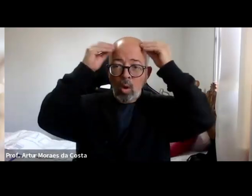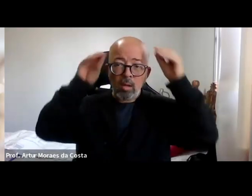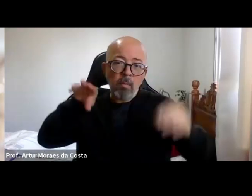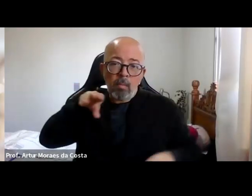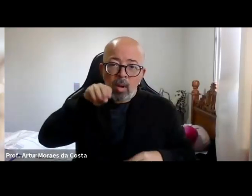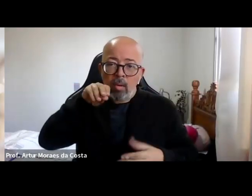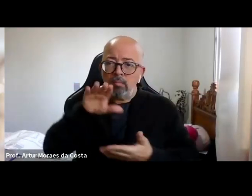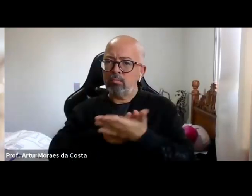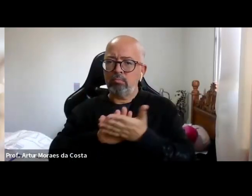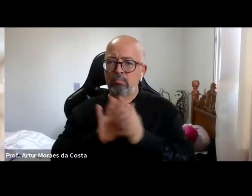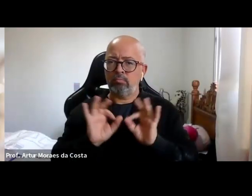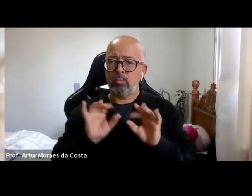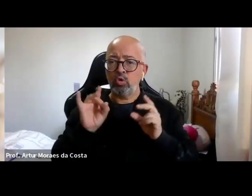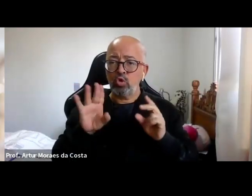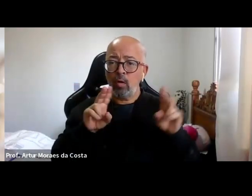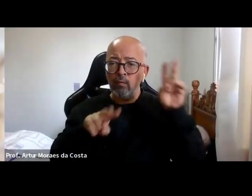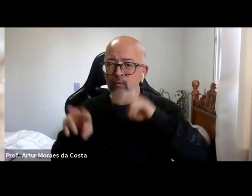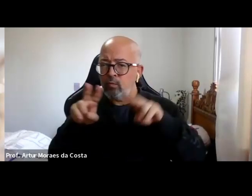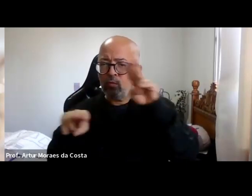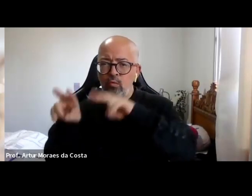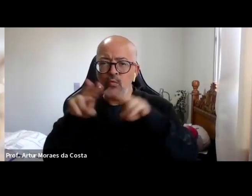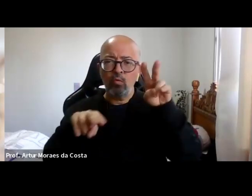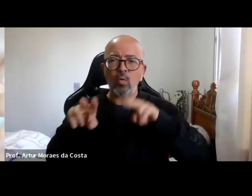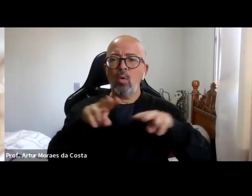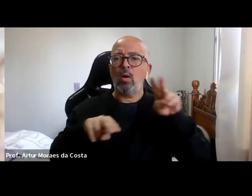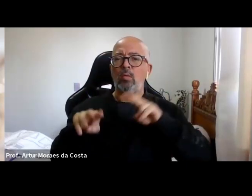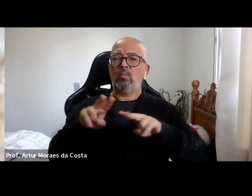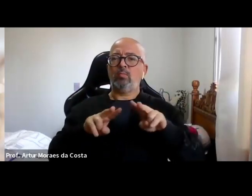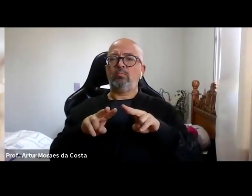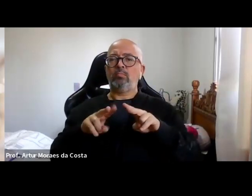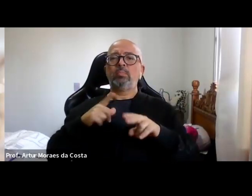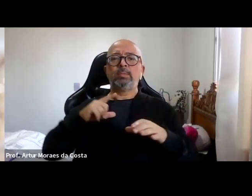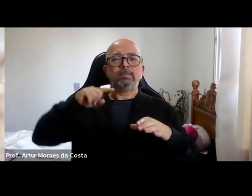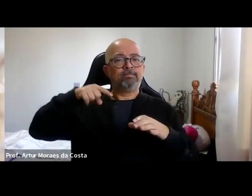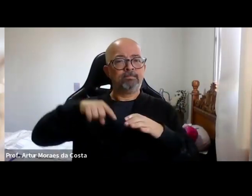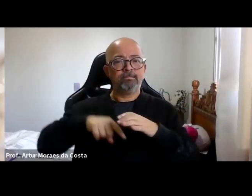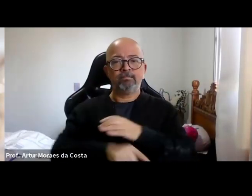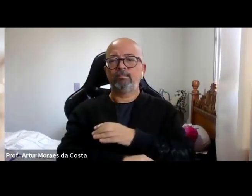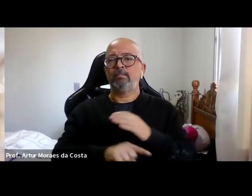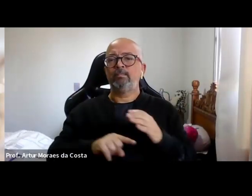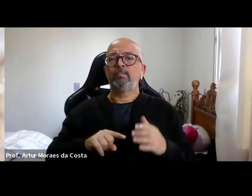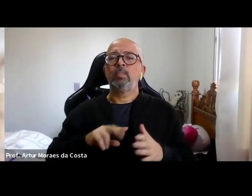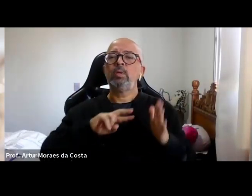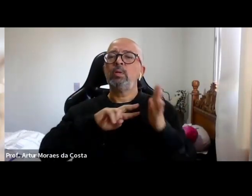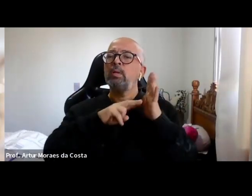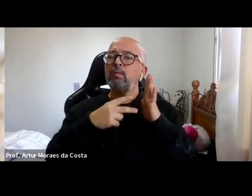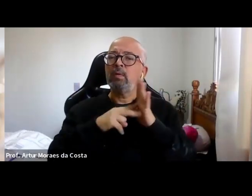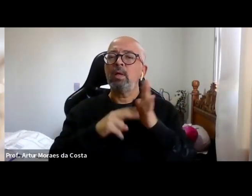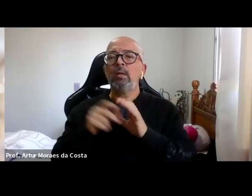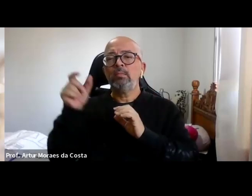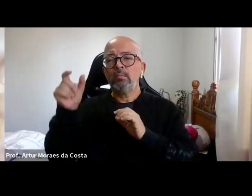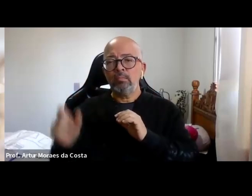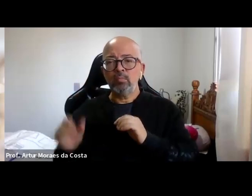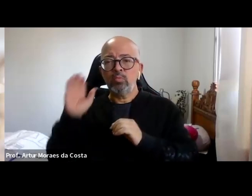signific para la comprensión de la persona sordociega Quiero quiero ahorita Y gracias Jimena por recordármelo porque me pareció muy